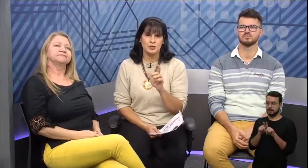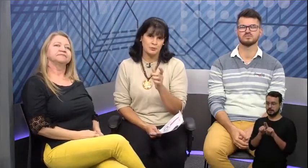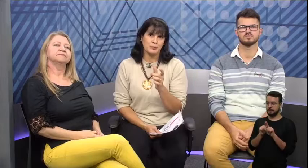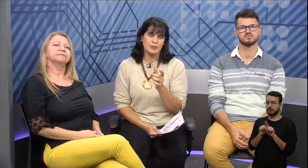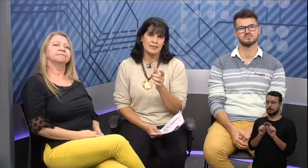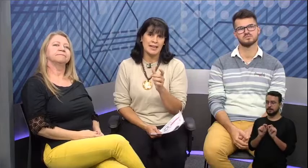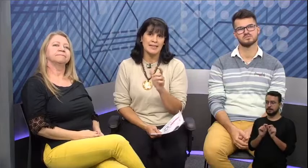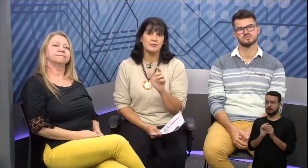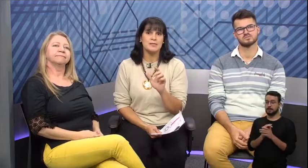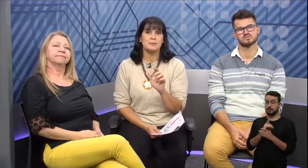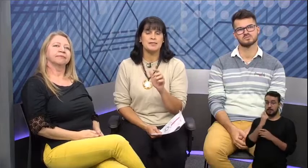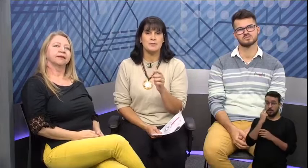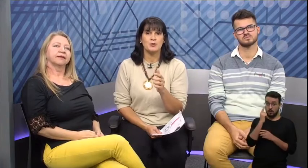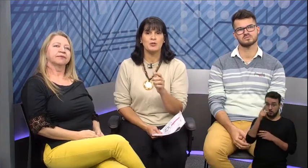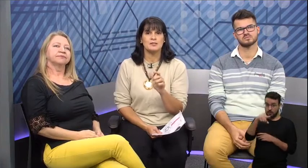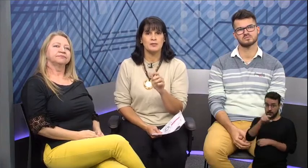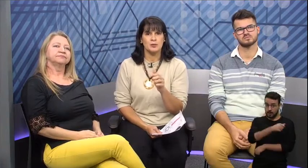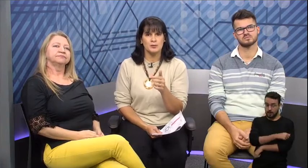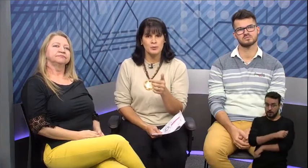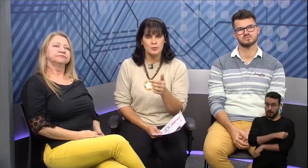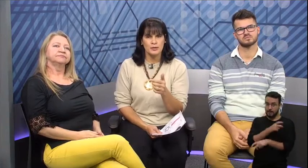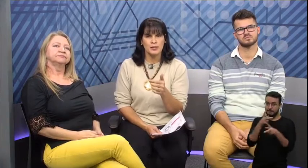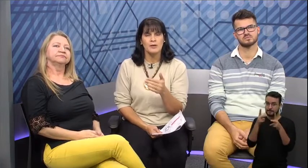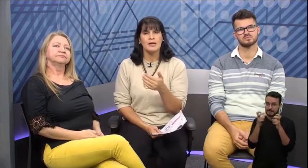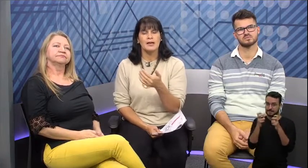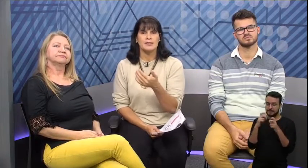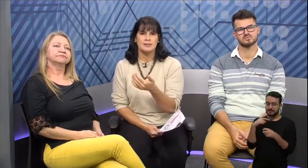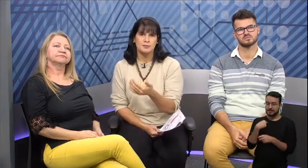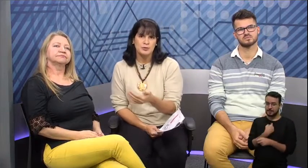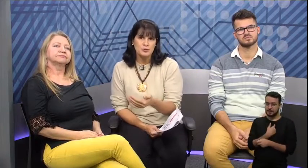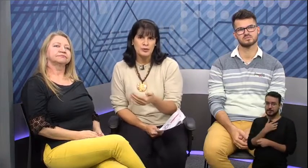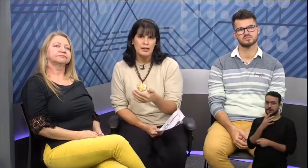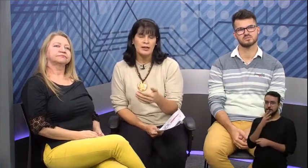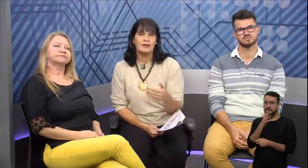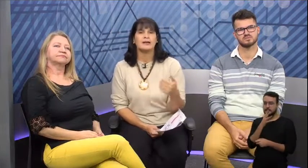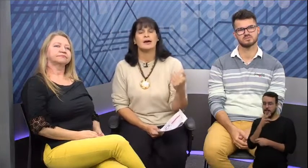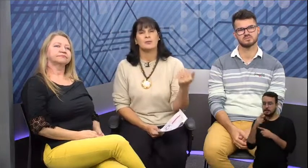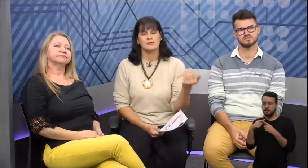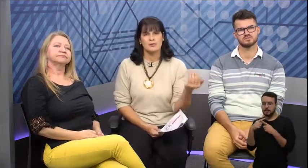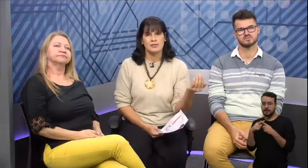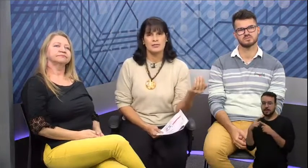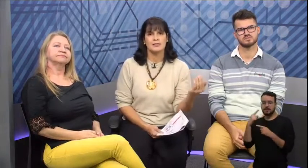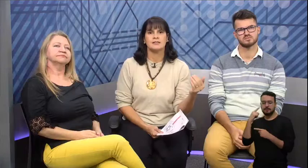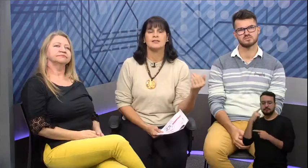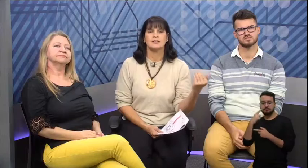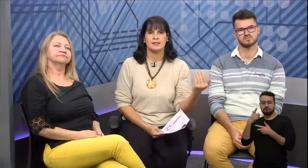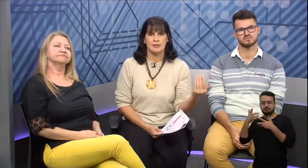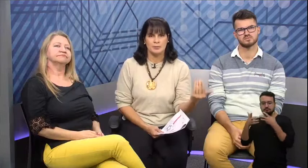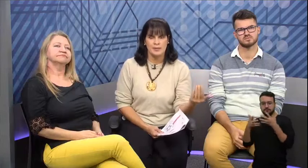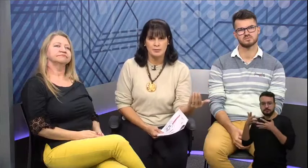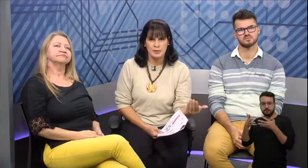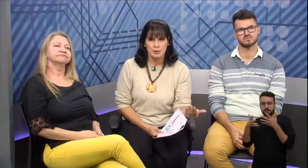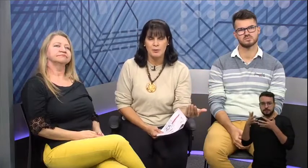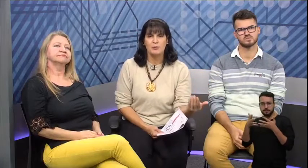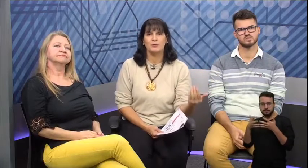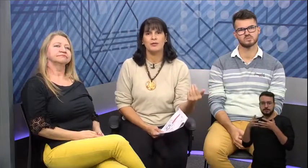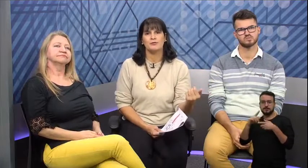para o detalhe. Você percebeu que nós demoramos um pouquinho, eles terminam de falar, a professora Sandra leva mais um tempinho para concluir a